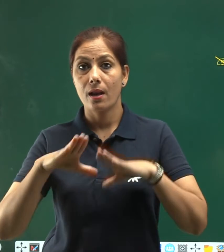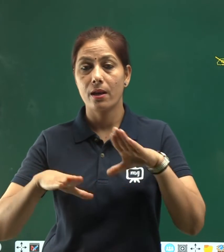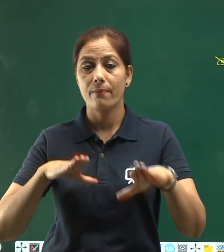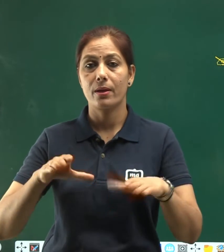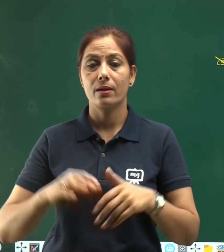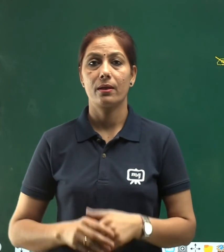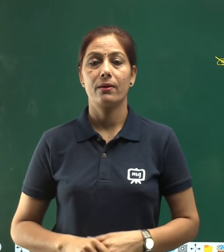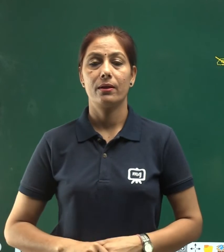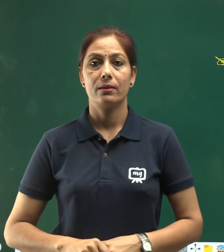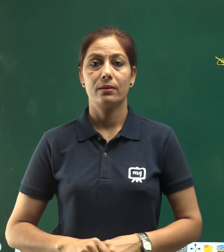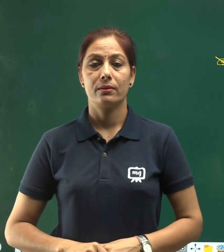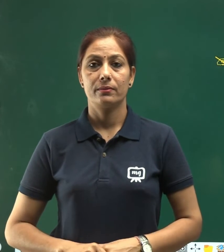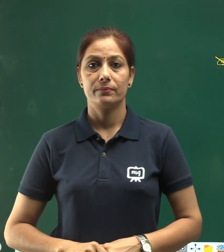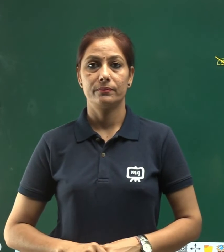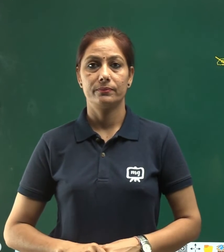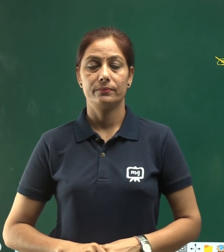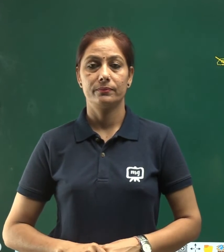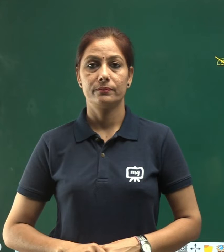निभाने वाले